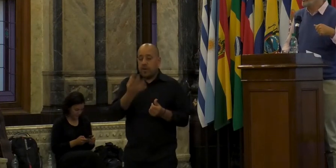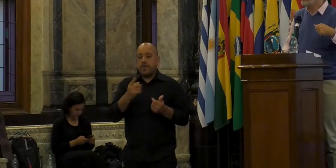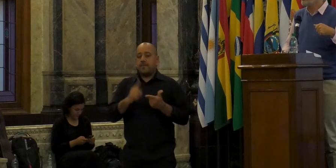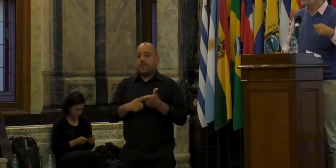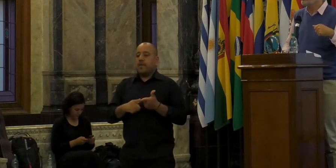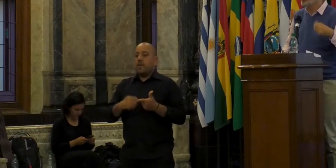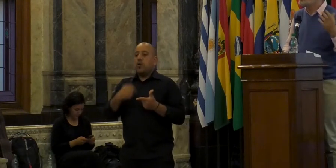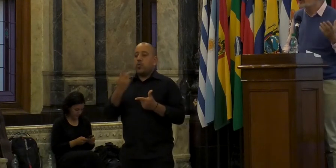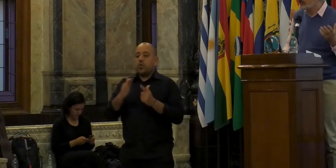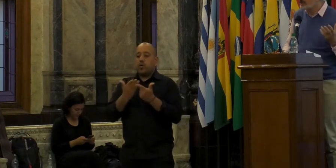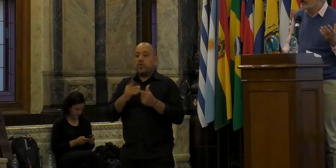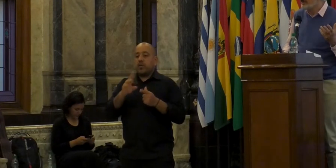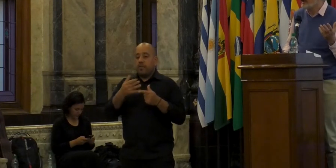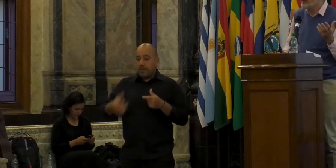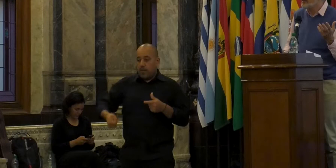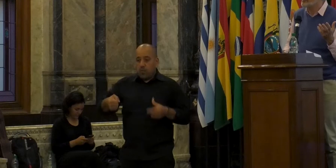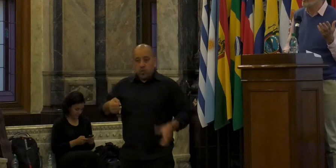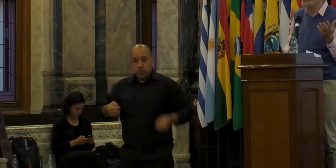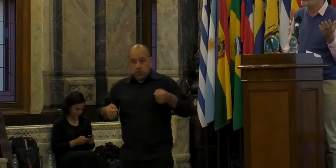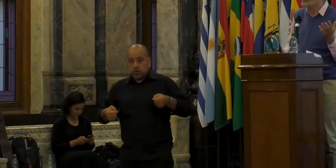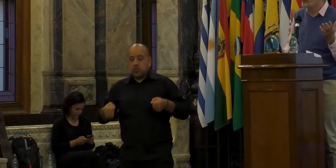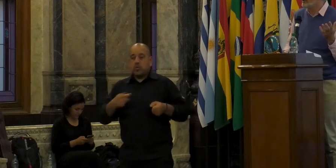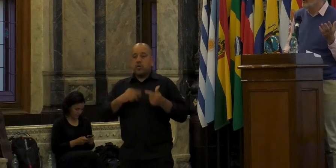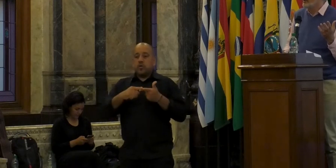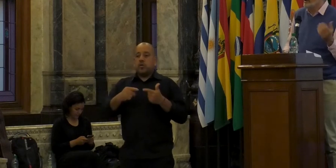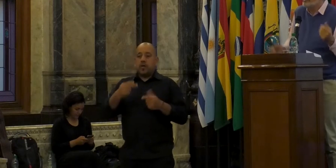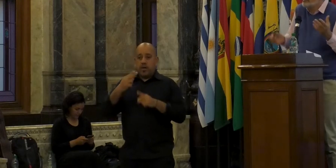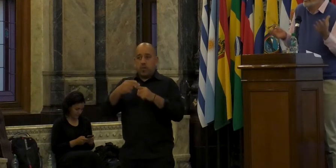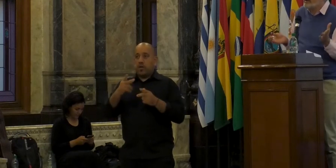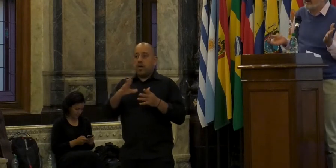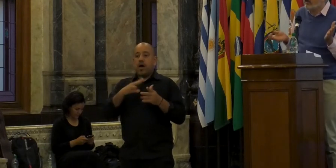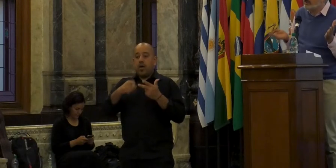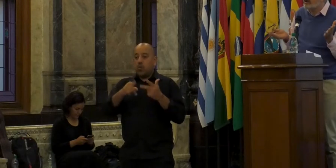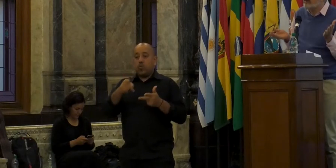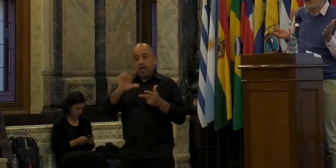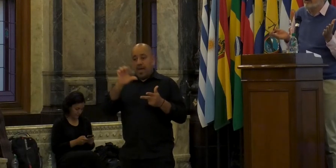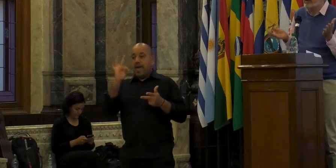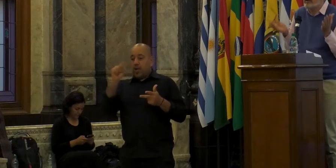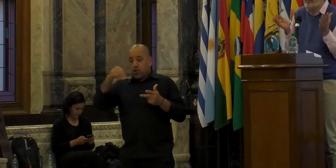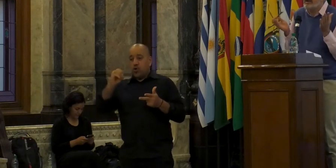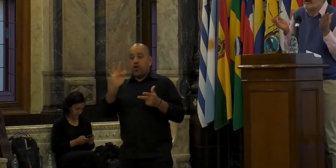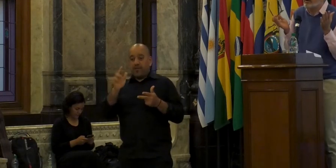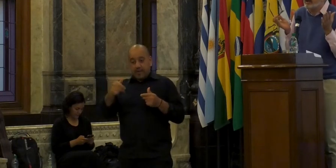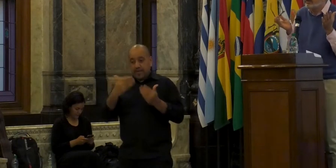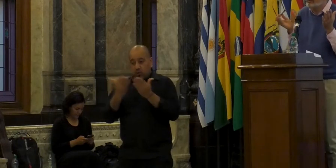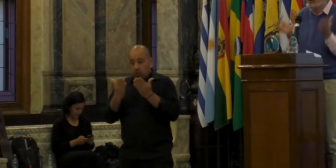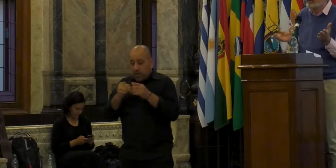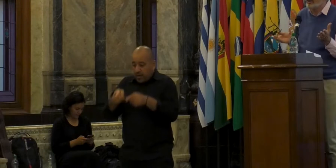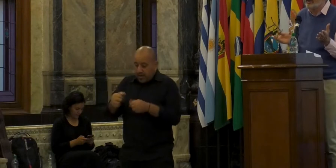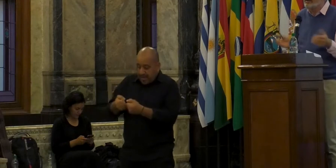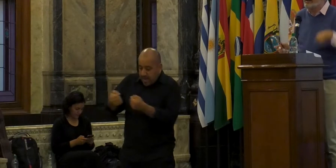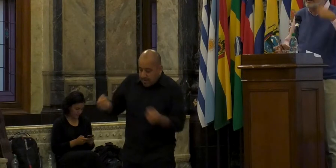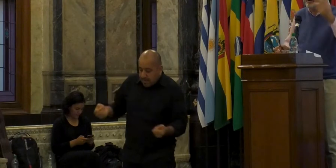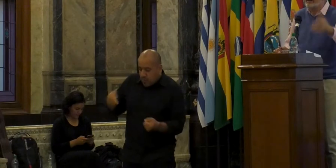sobre bolsos, tiene un libro que se llama Vuitton. Hay una etnografía del bolso que es maravilloso, o sea, pensar lo que hay en un